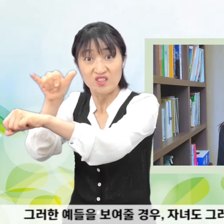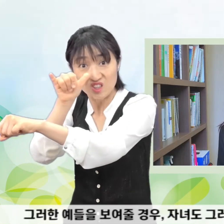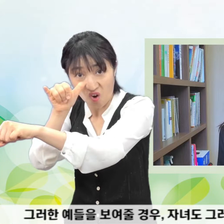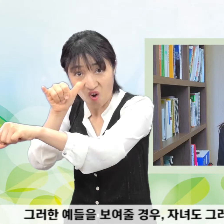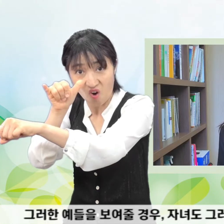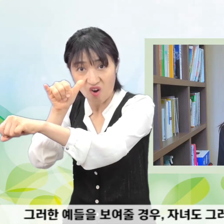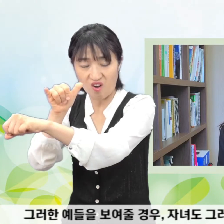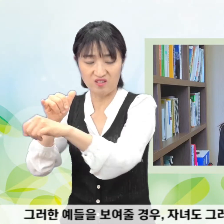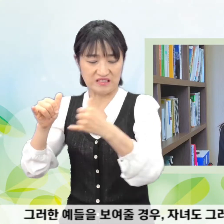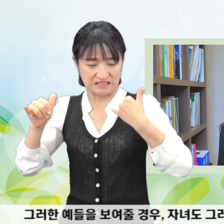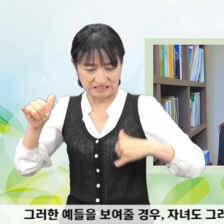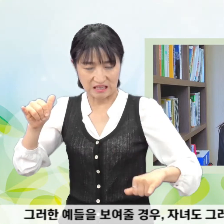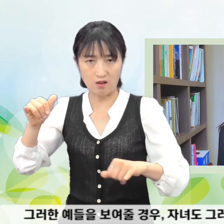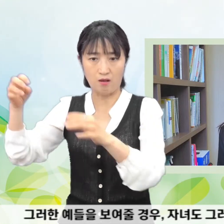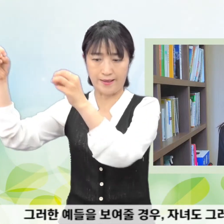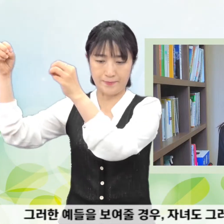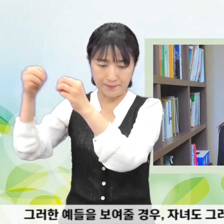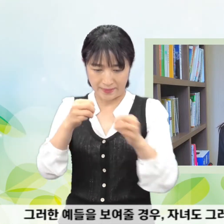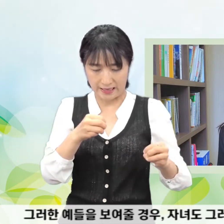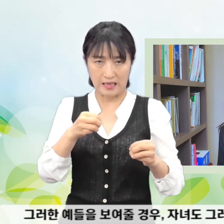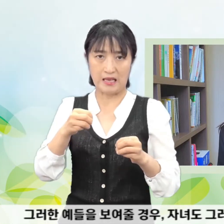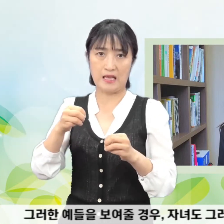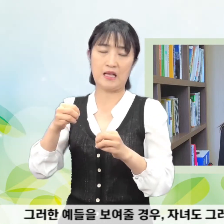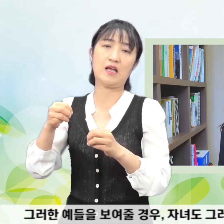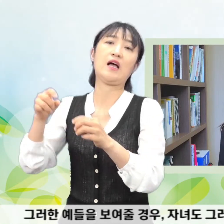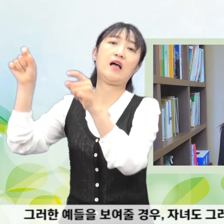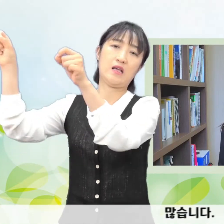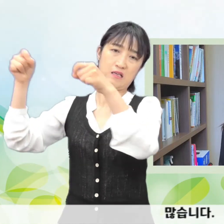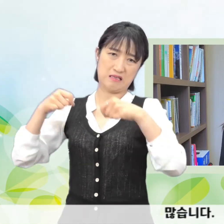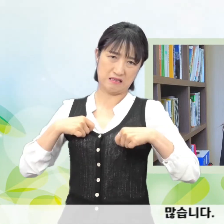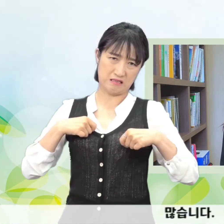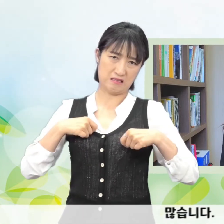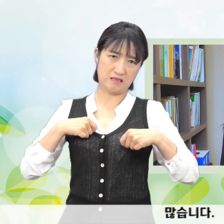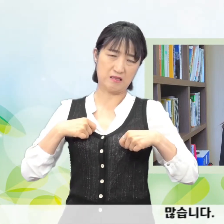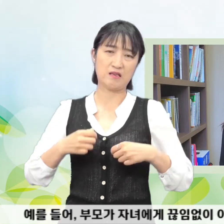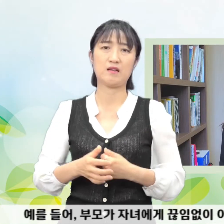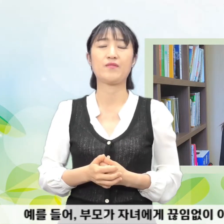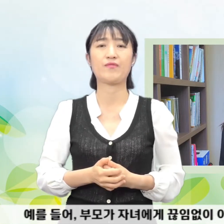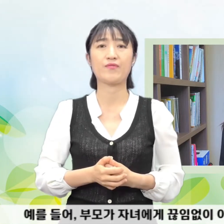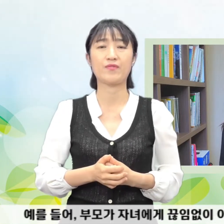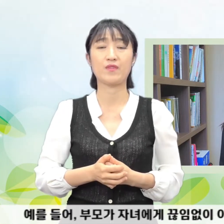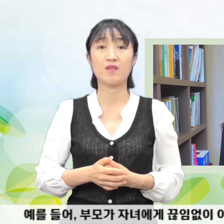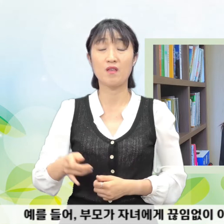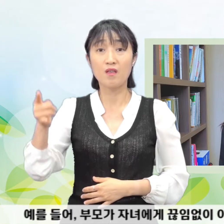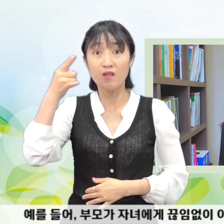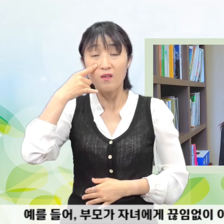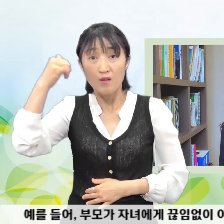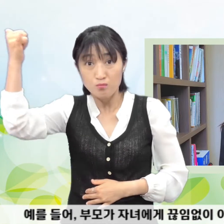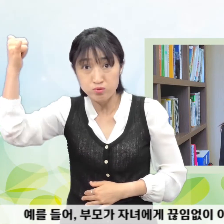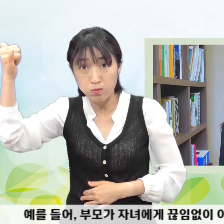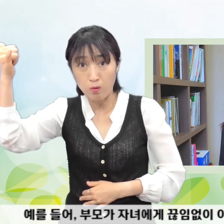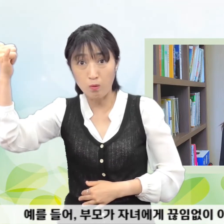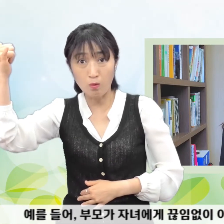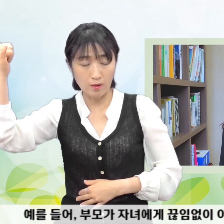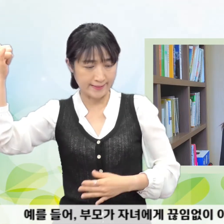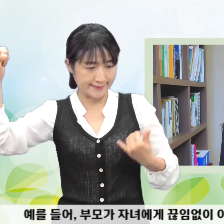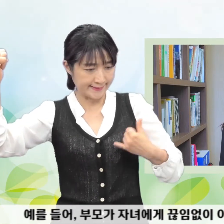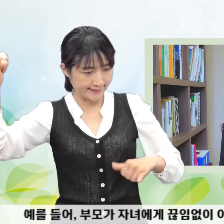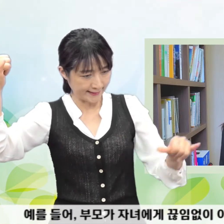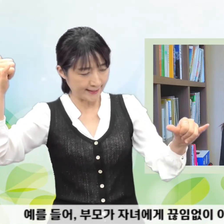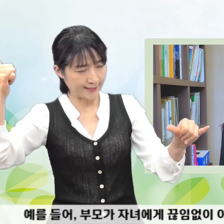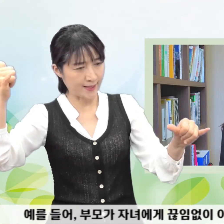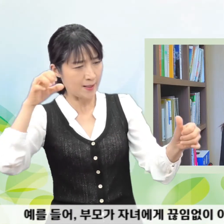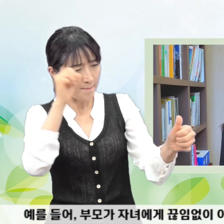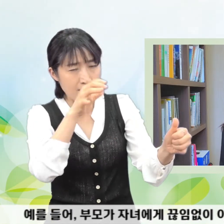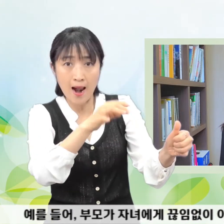경우 자녀도 그러한 특성들을 갖게 되는 경우가 많다는 겁니다. 예를 들어서 부모가 자녀에게 끊임없이